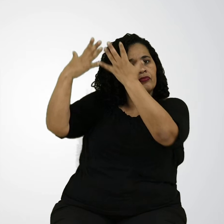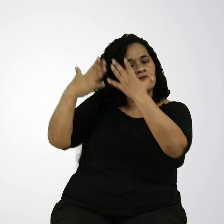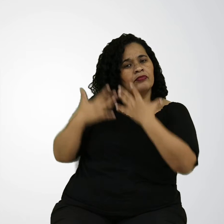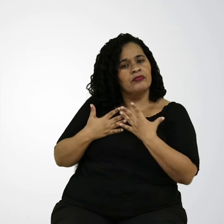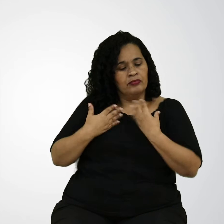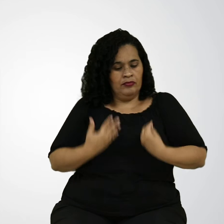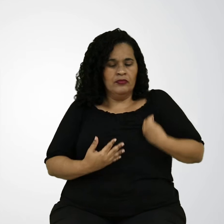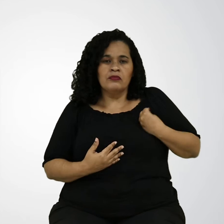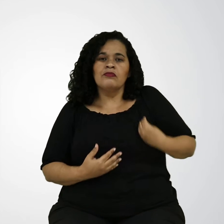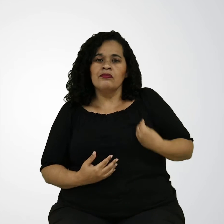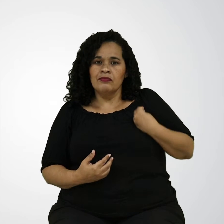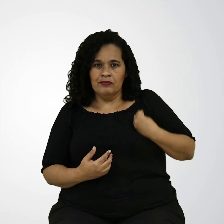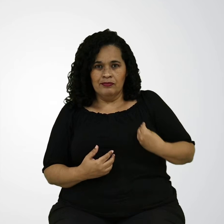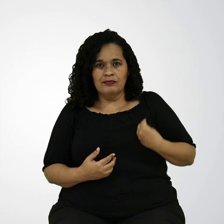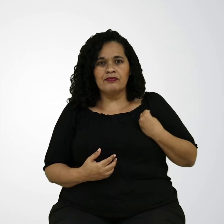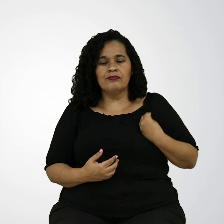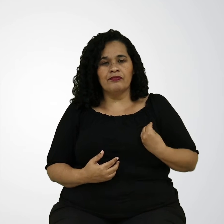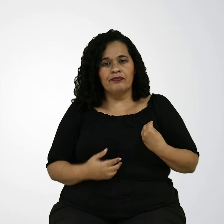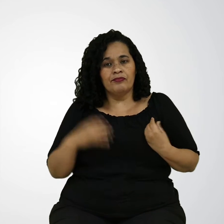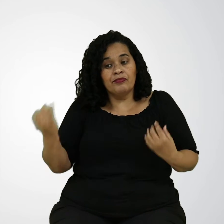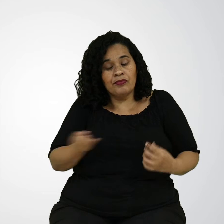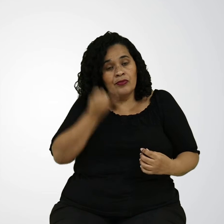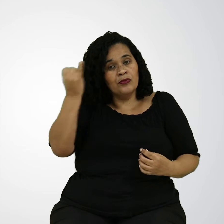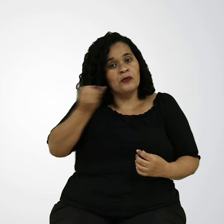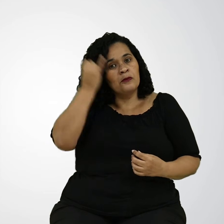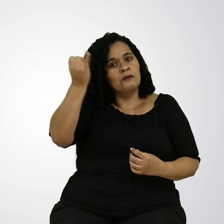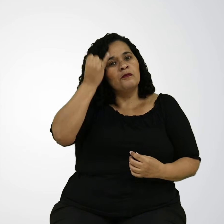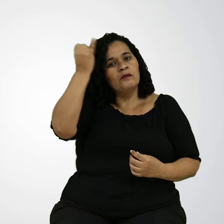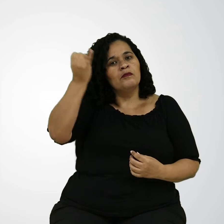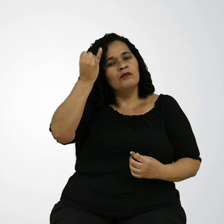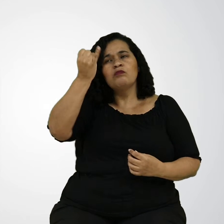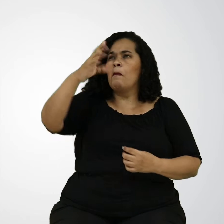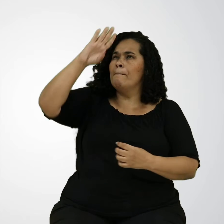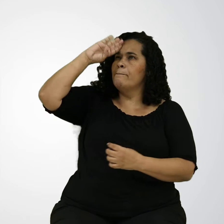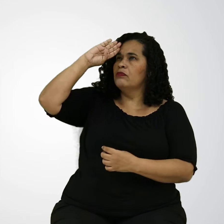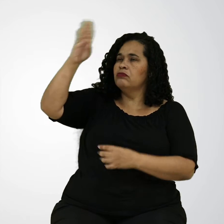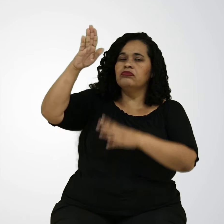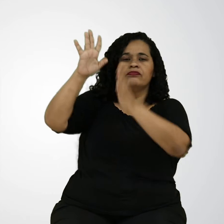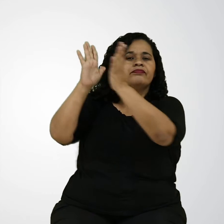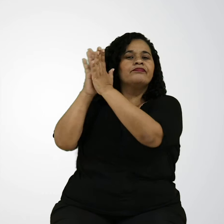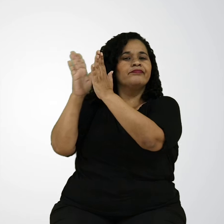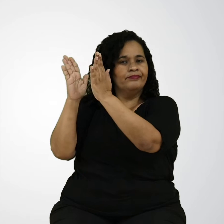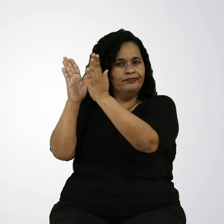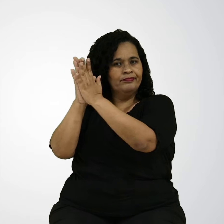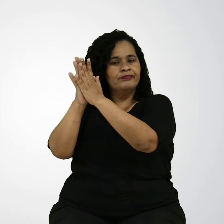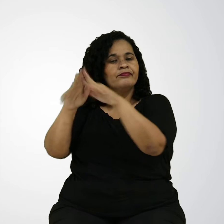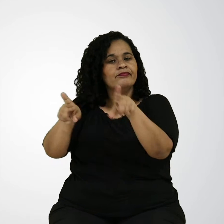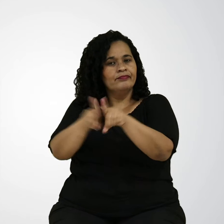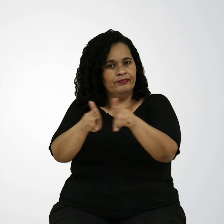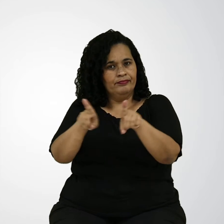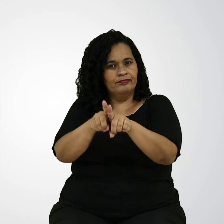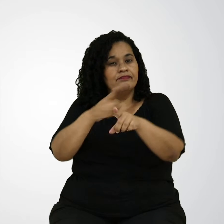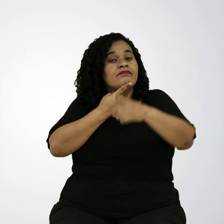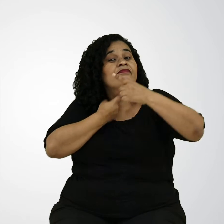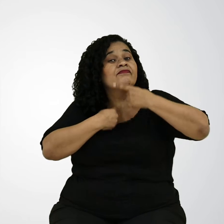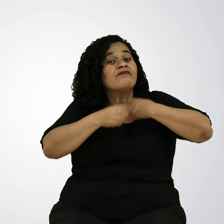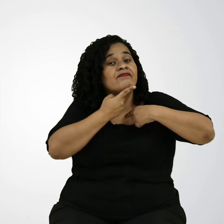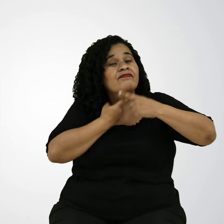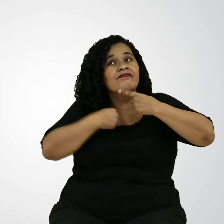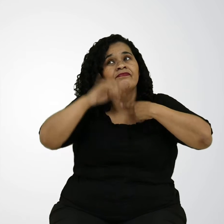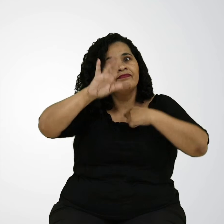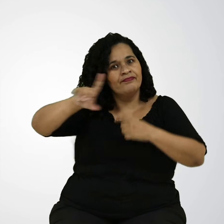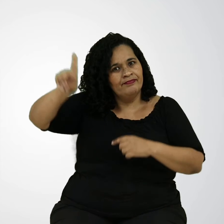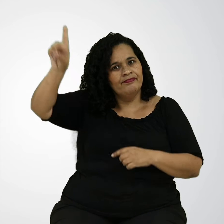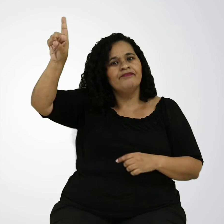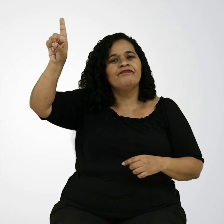toda certeza. A gente acaba, por meio da oração, realinhando sempre a nossa vida com a vontade de Deus, né?